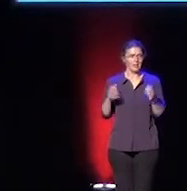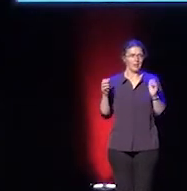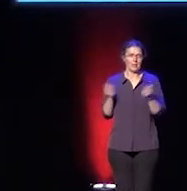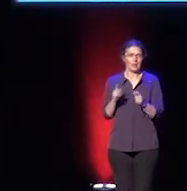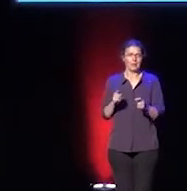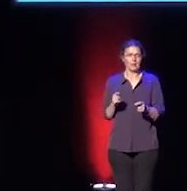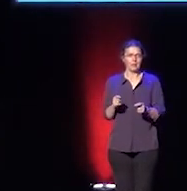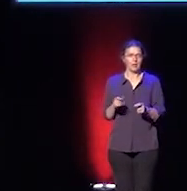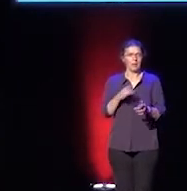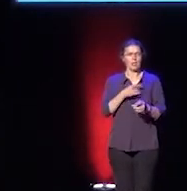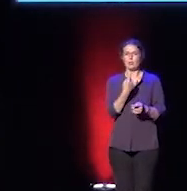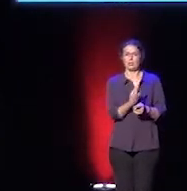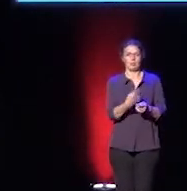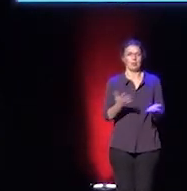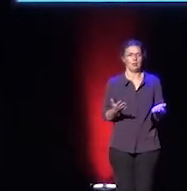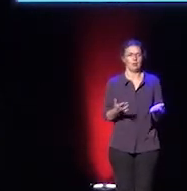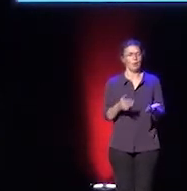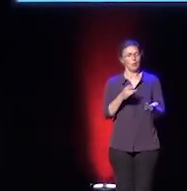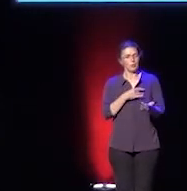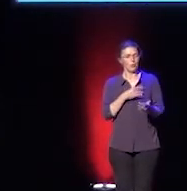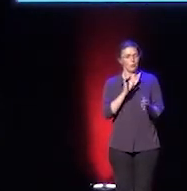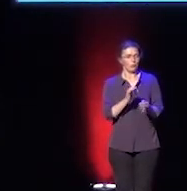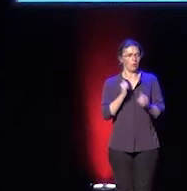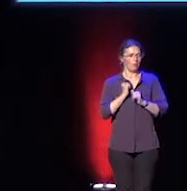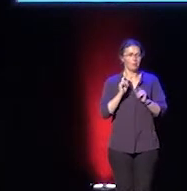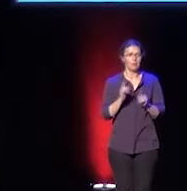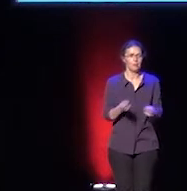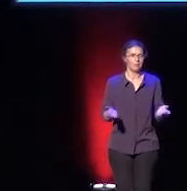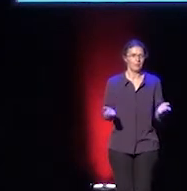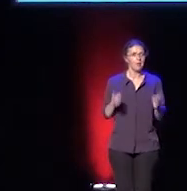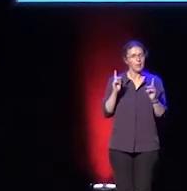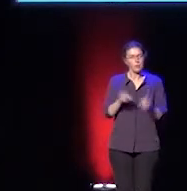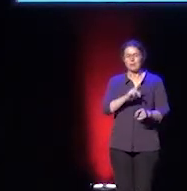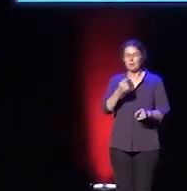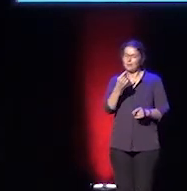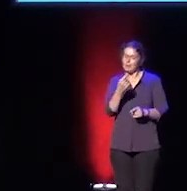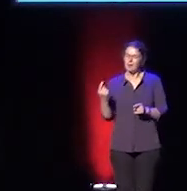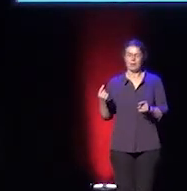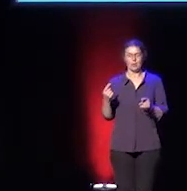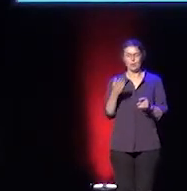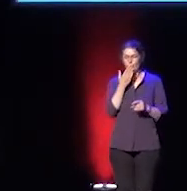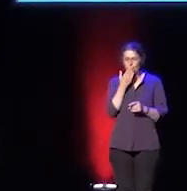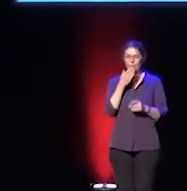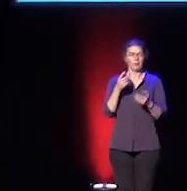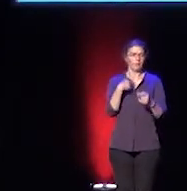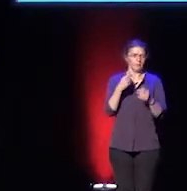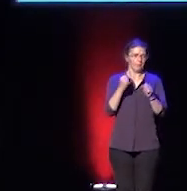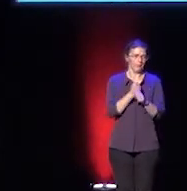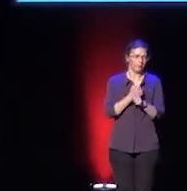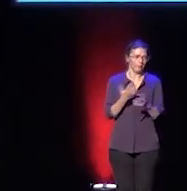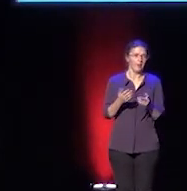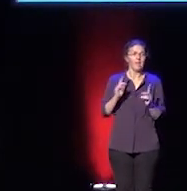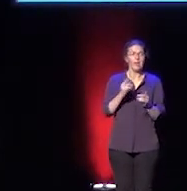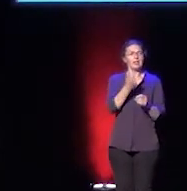Betroffenen anhängen und ihnen zur Last legen, sondern das muss man sich selber vorhalten. Da müssten diejenigen,